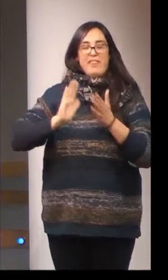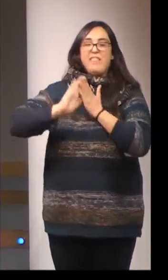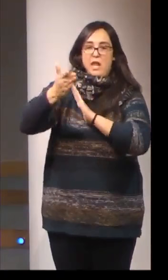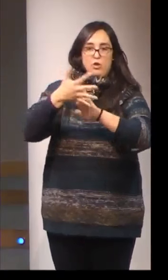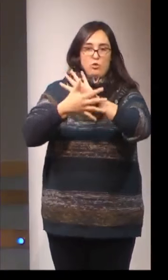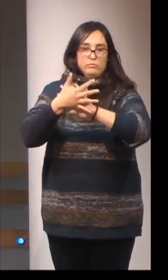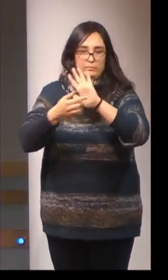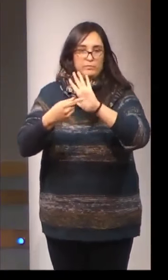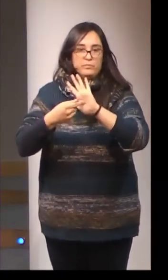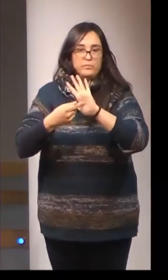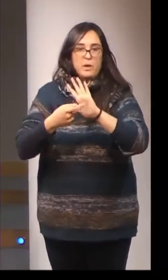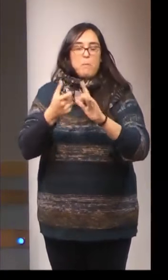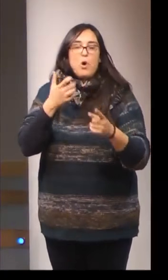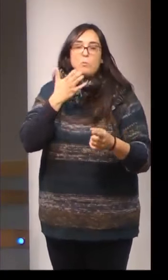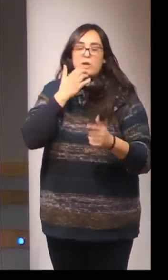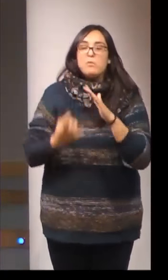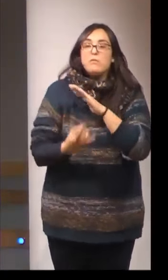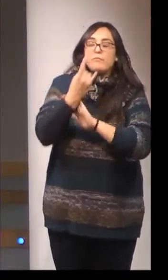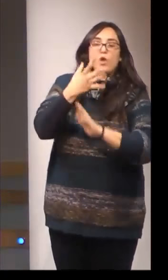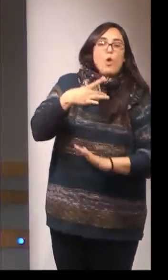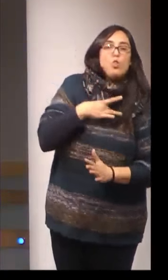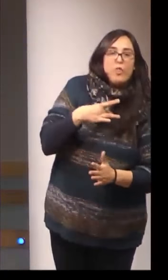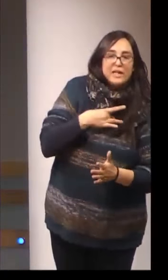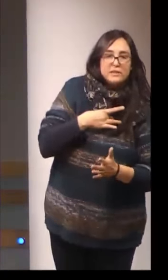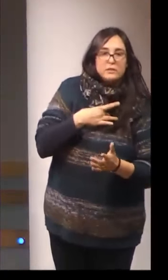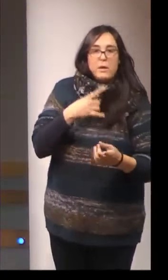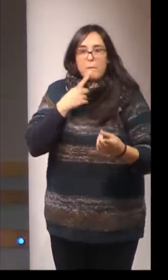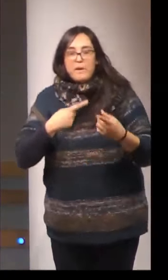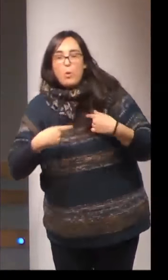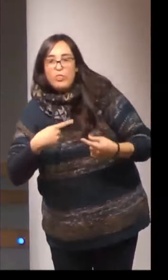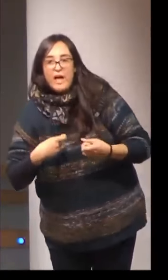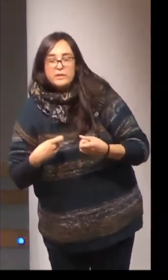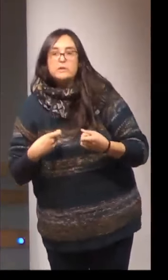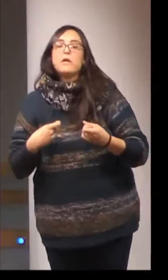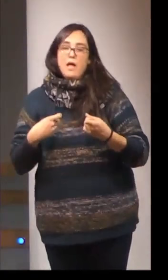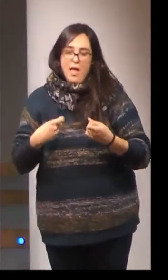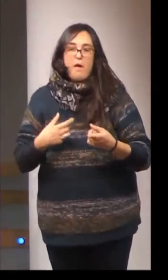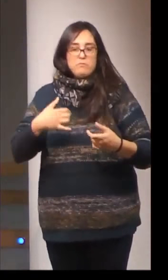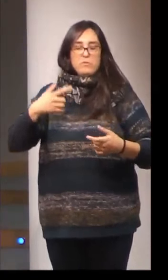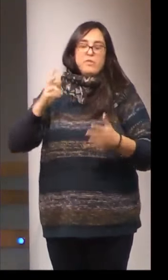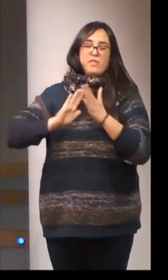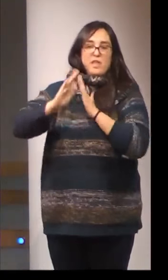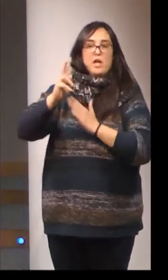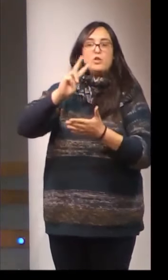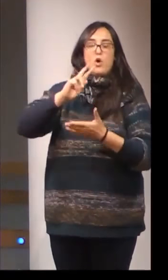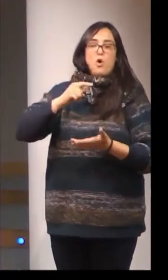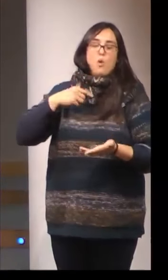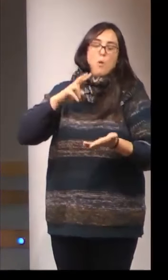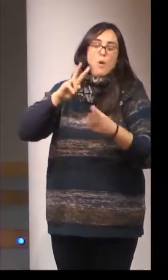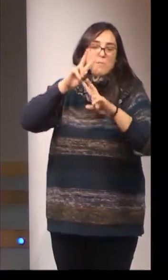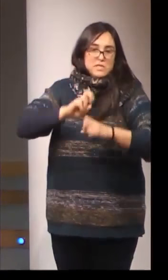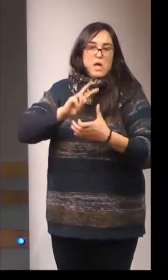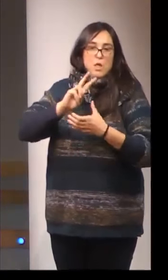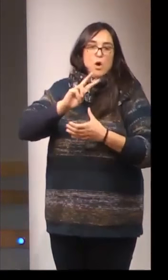preferiblemente se utilizará la lengua de signos de forma directa para la realización de cualquier duda o